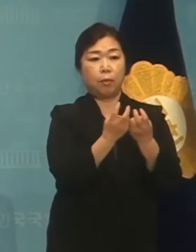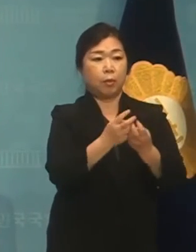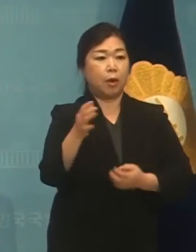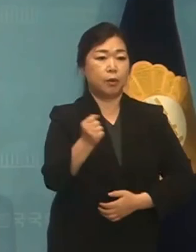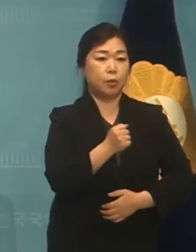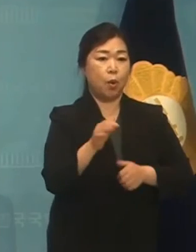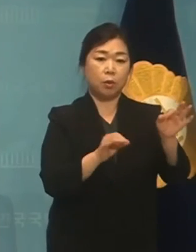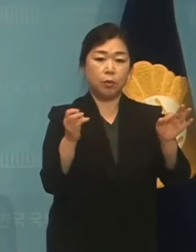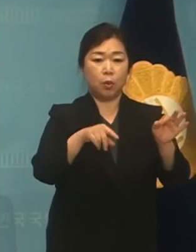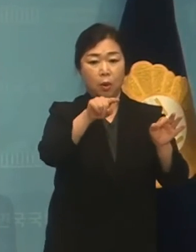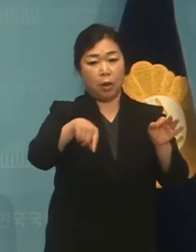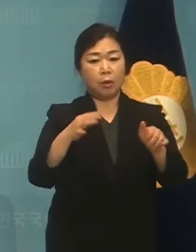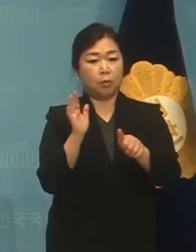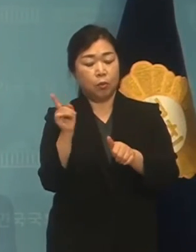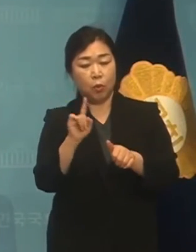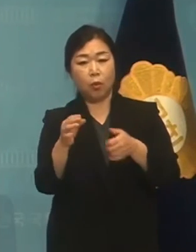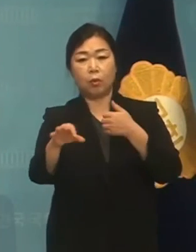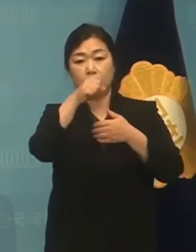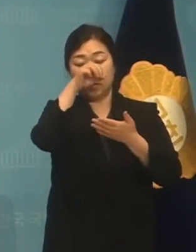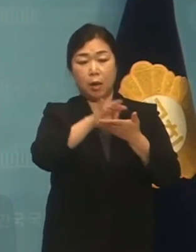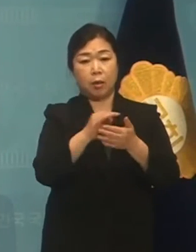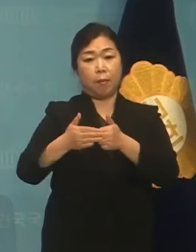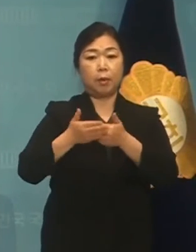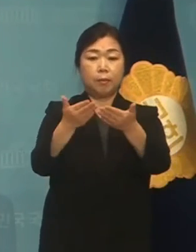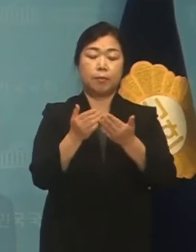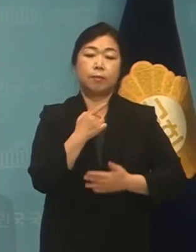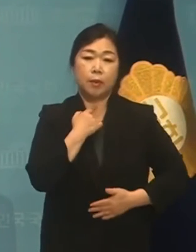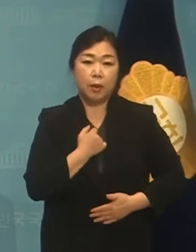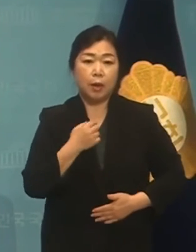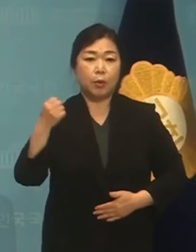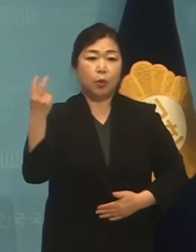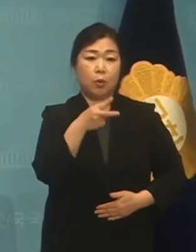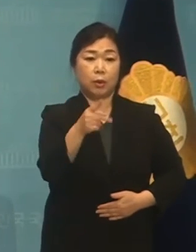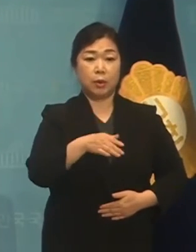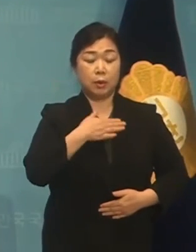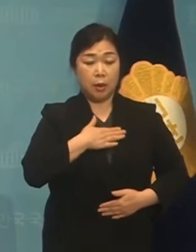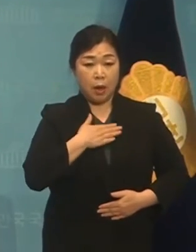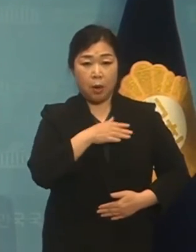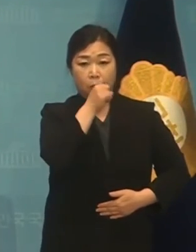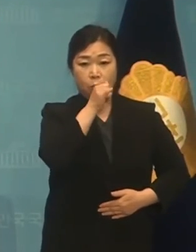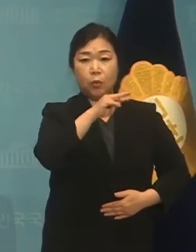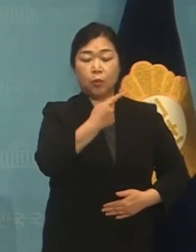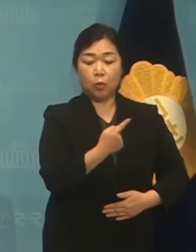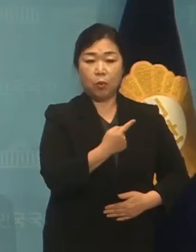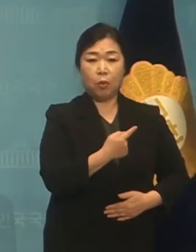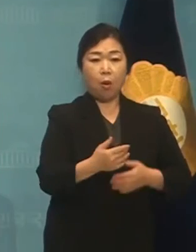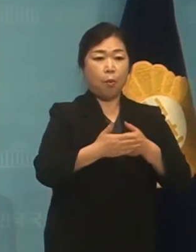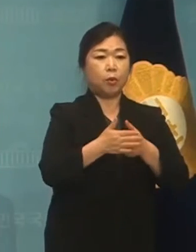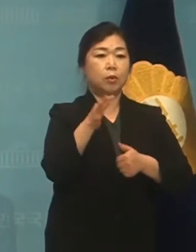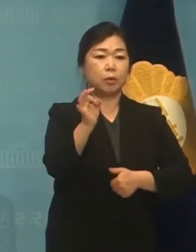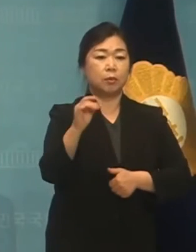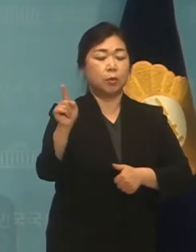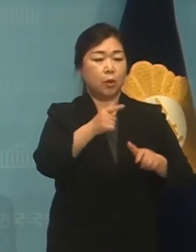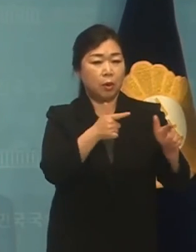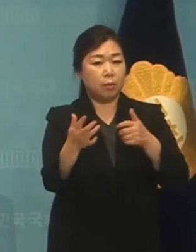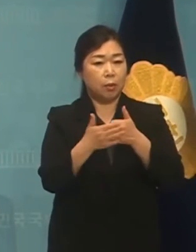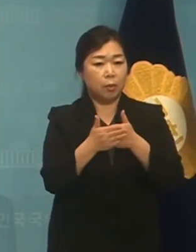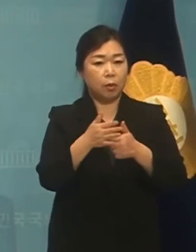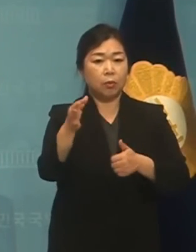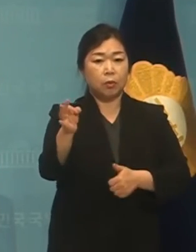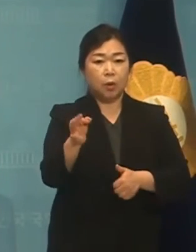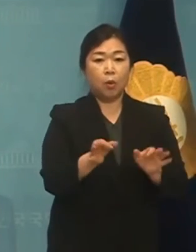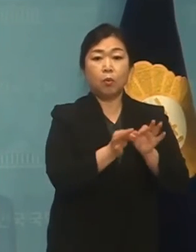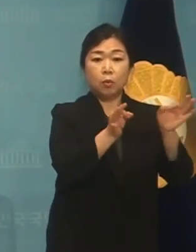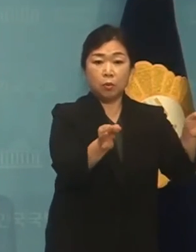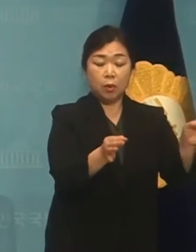보조금이나 간접 보조금을 받거나 지급받은 자 또는 그 사실을 알면서 보조금이나 간접 보조금을